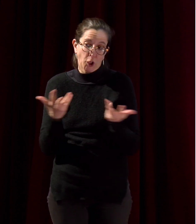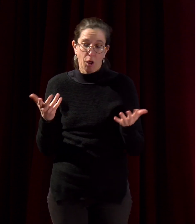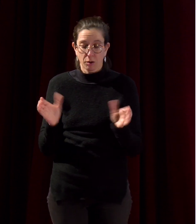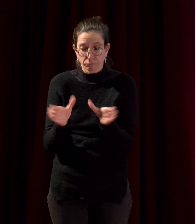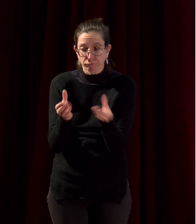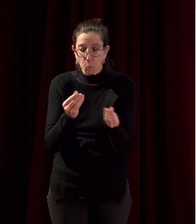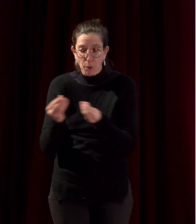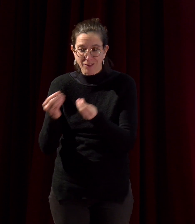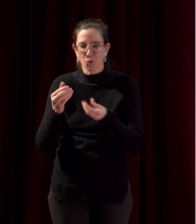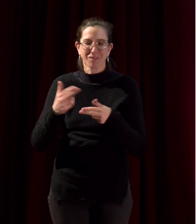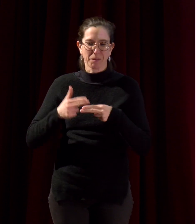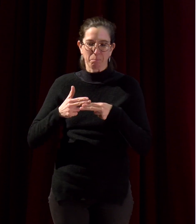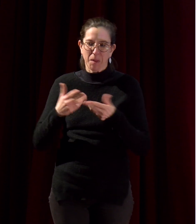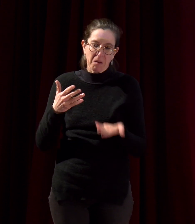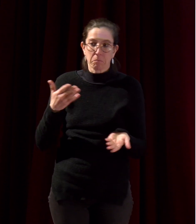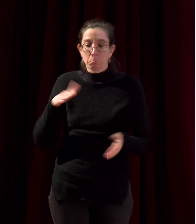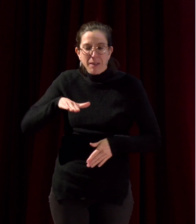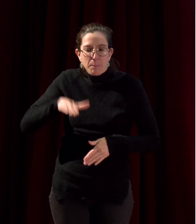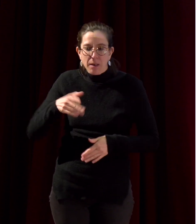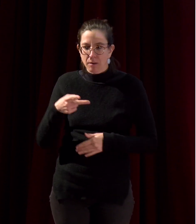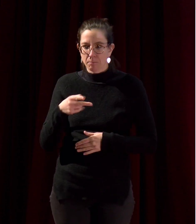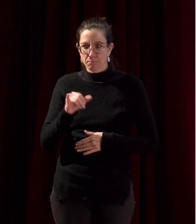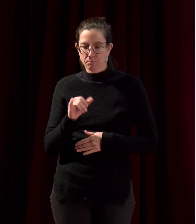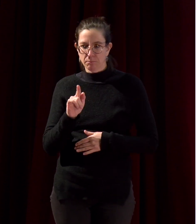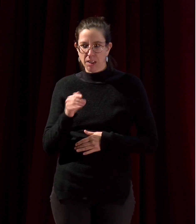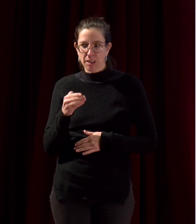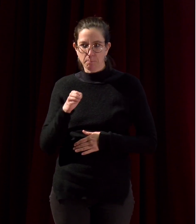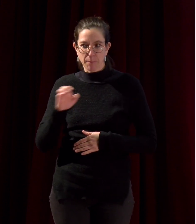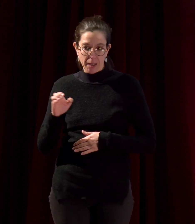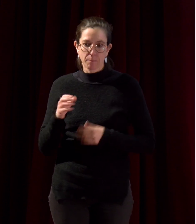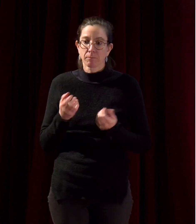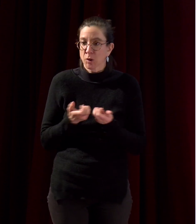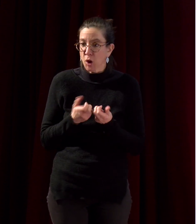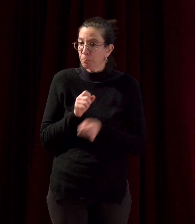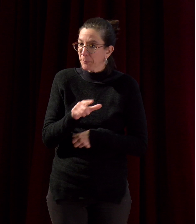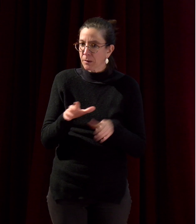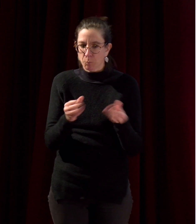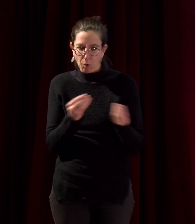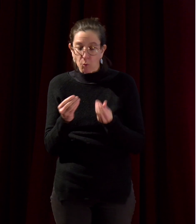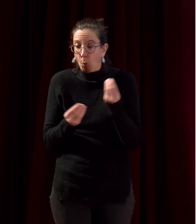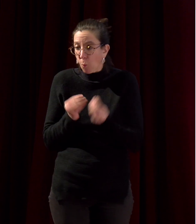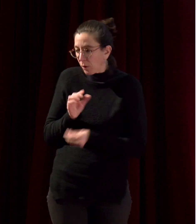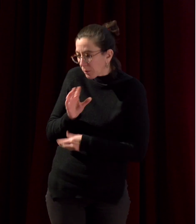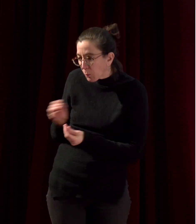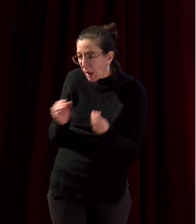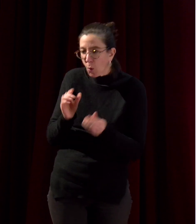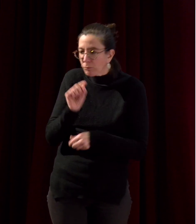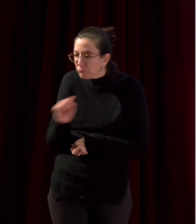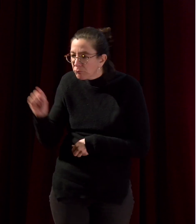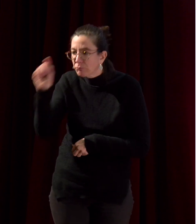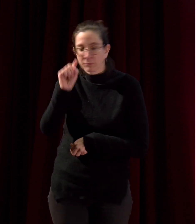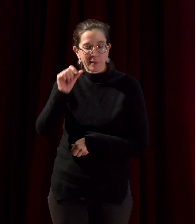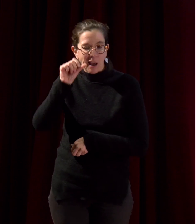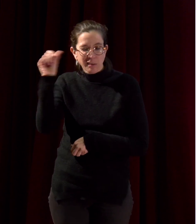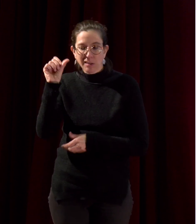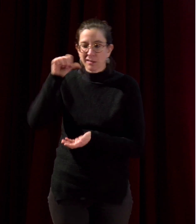qu'on dénomme pygmées, ou encore en Asie centrale. Vous avez mené de nombreux travaux dans tous les pays qui finissent en stan, comme